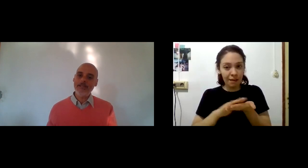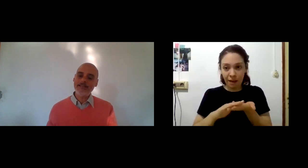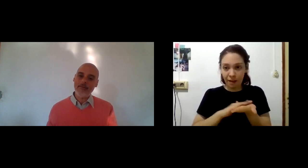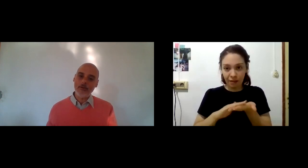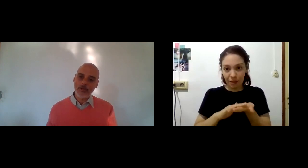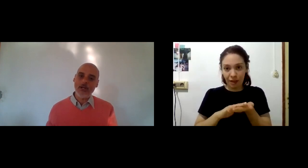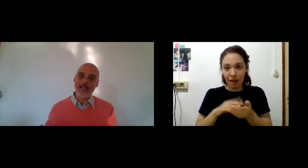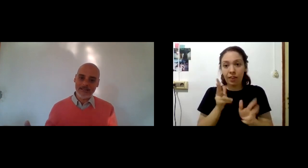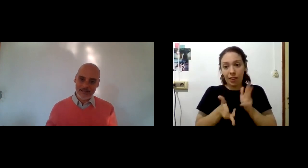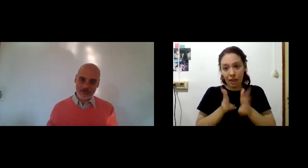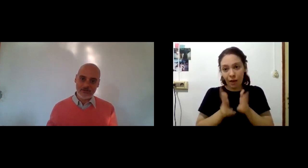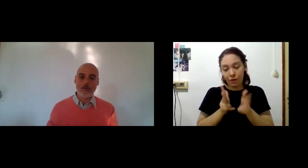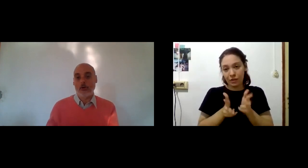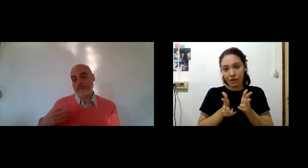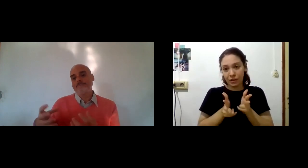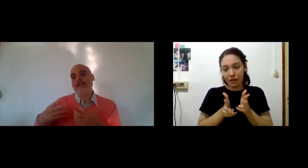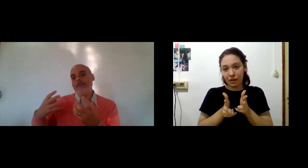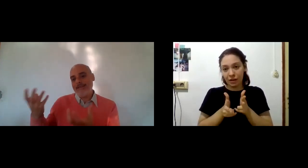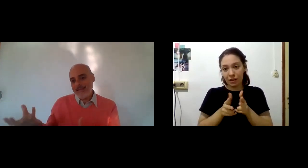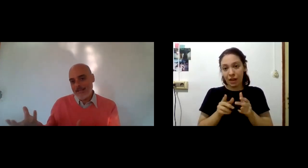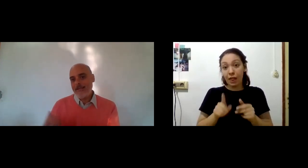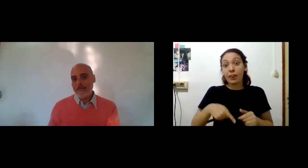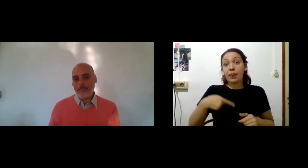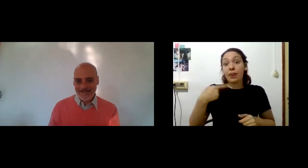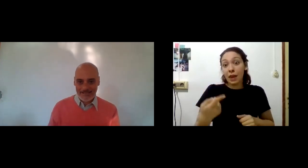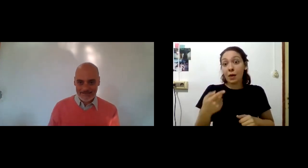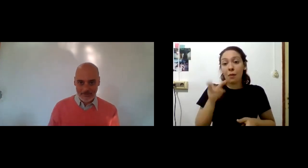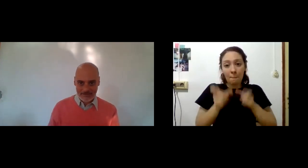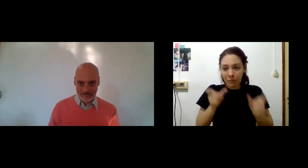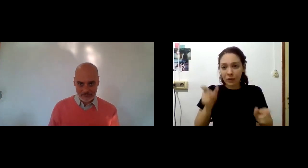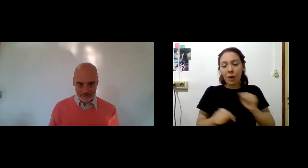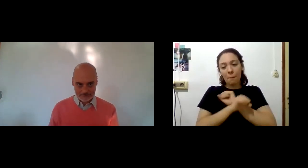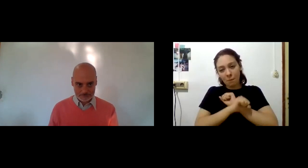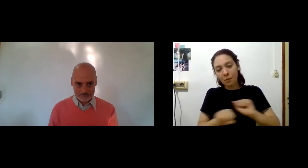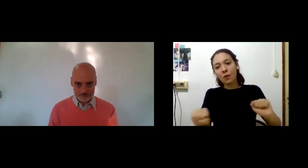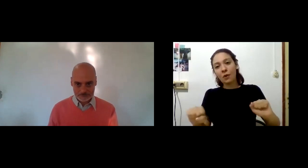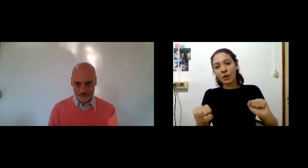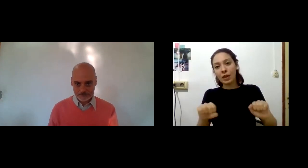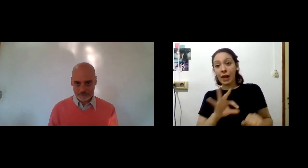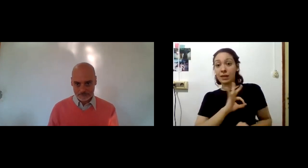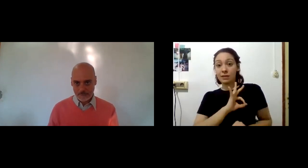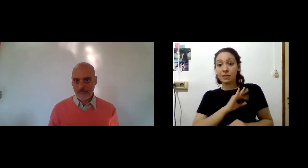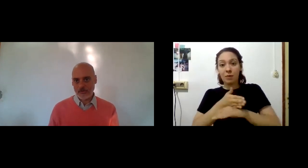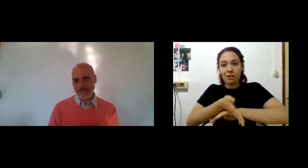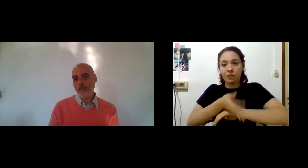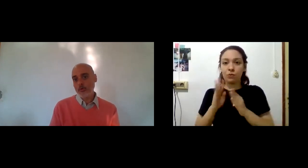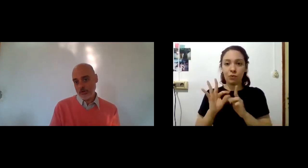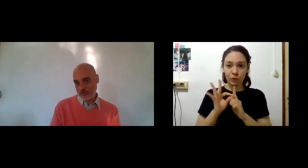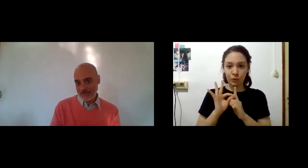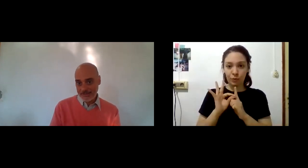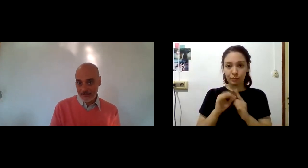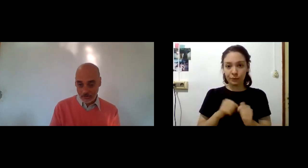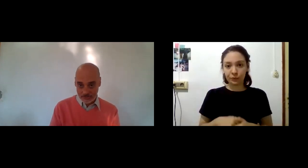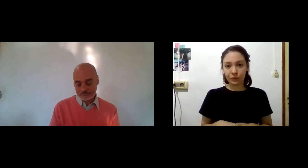que habilitaba luego al ingreso o permitía pasar el examen de ingreso. O sea que